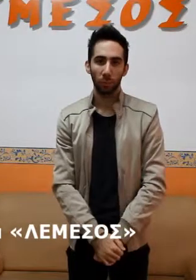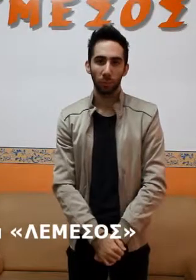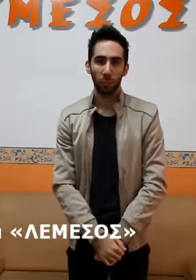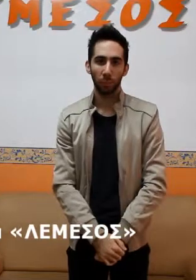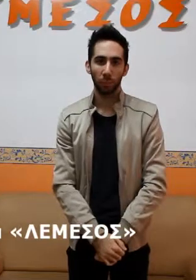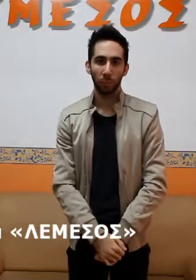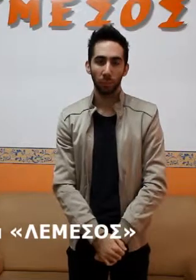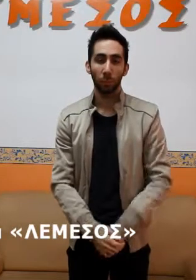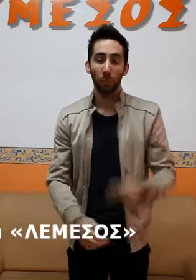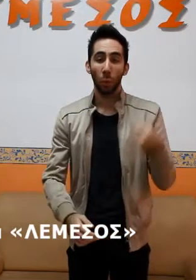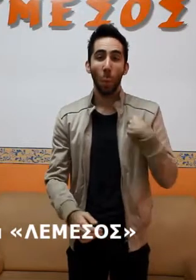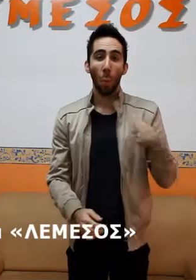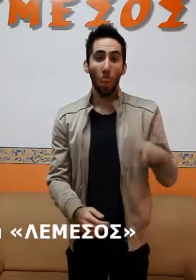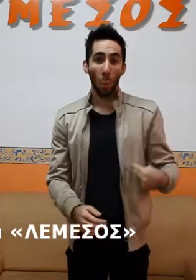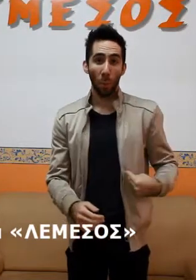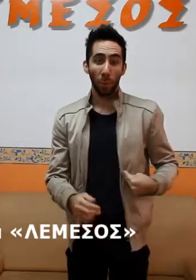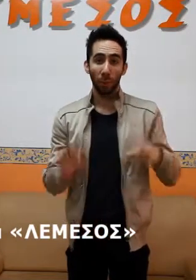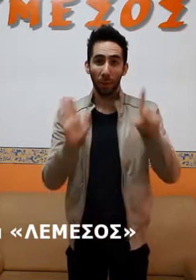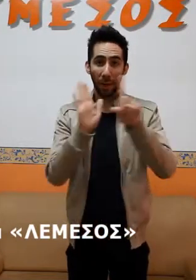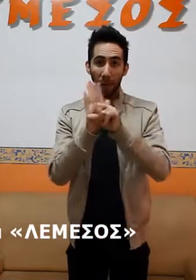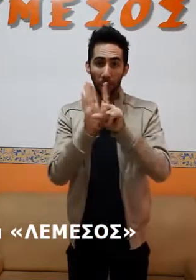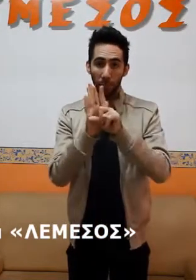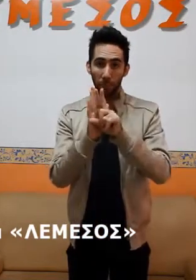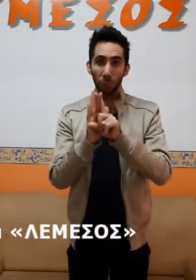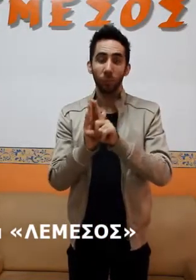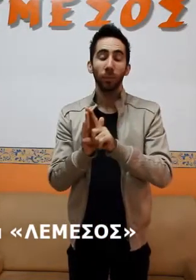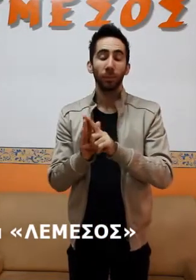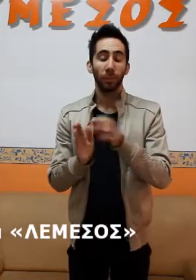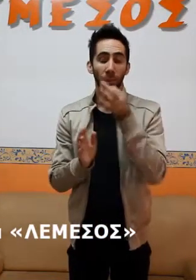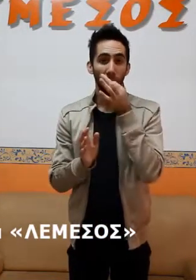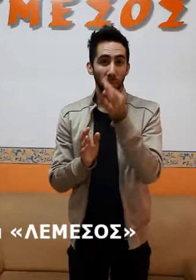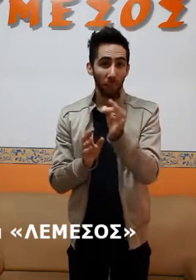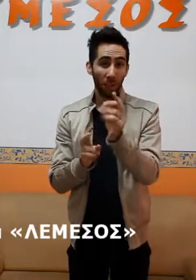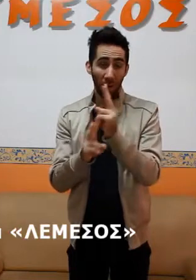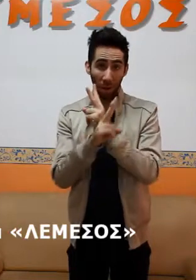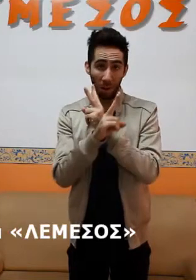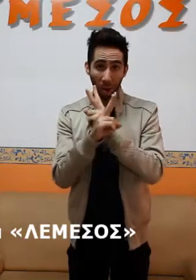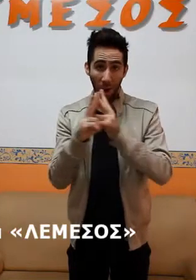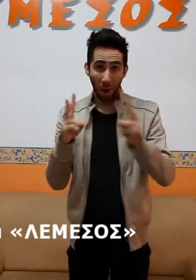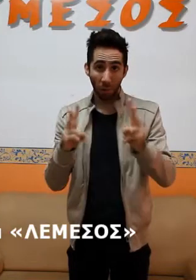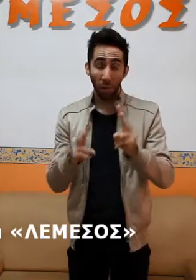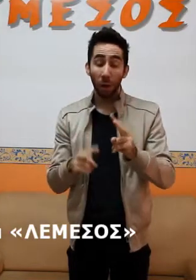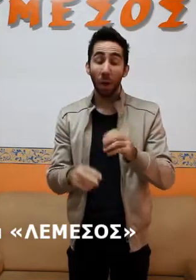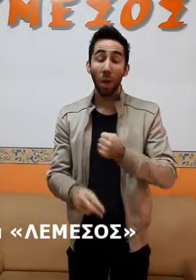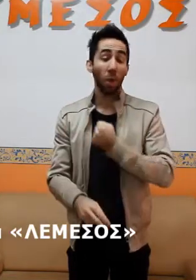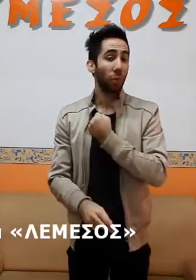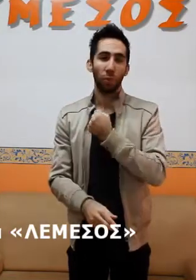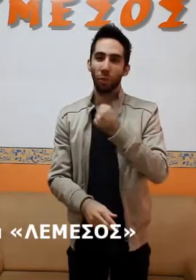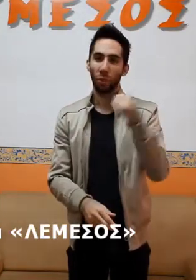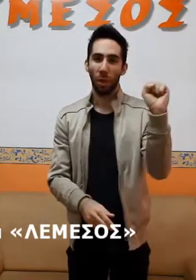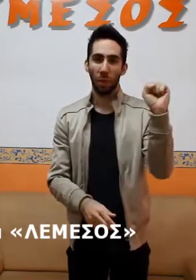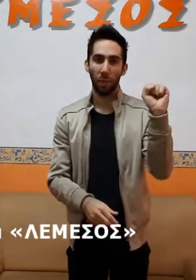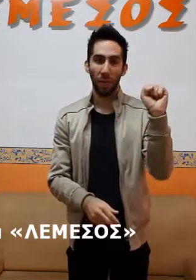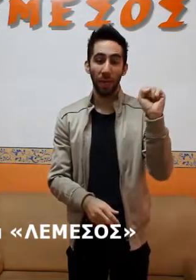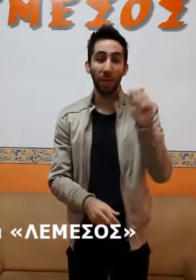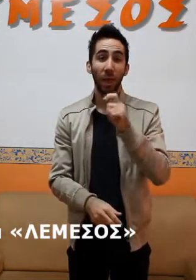Ο Δήμος Λεμεσού διευκρινίζει ότι δεν δέχεται δήλωση